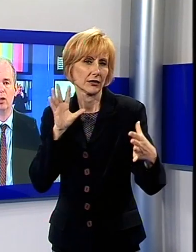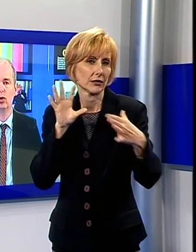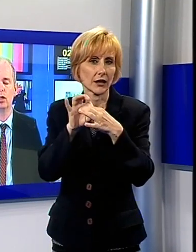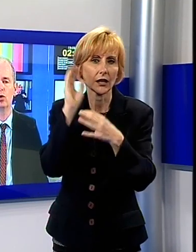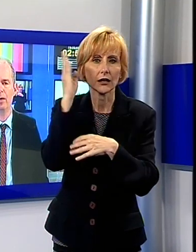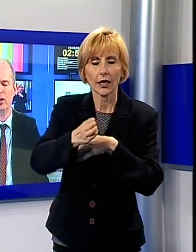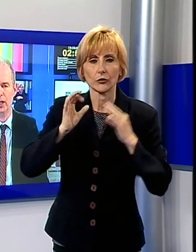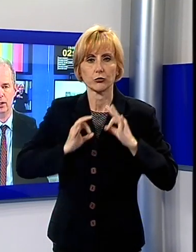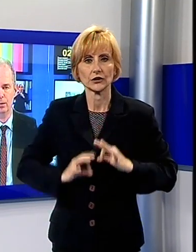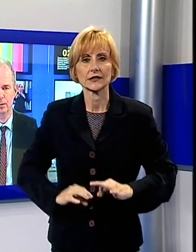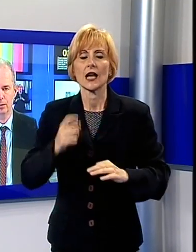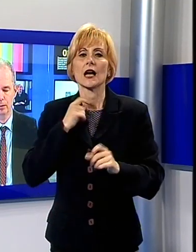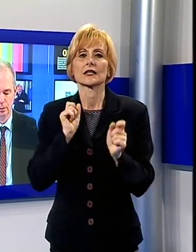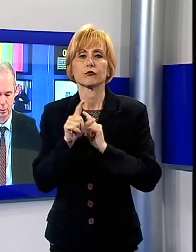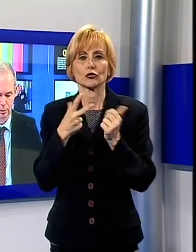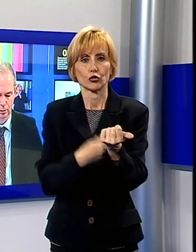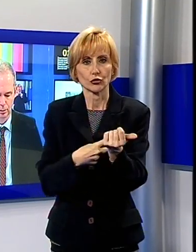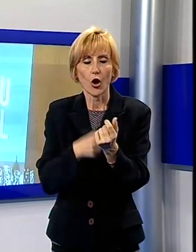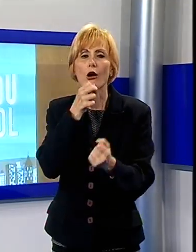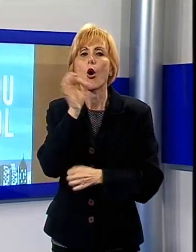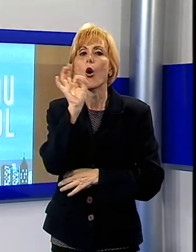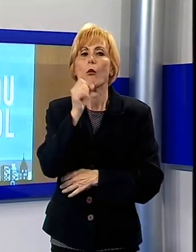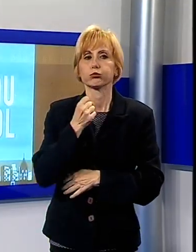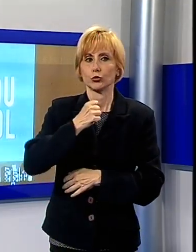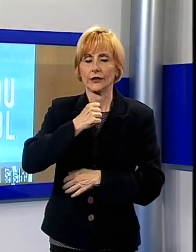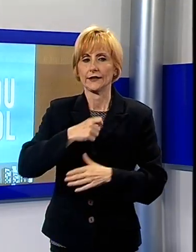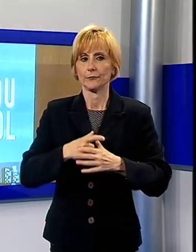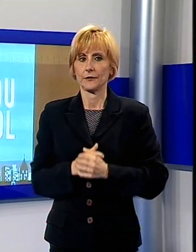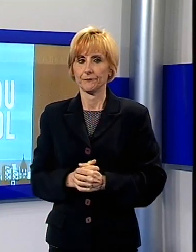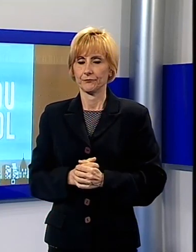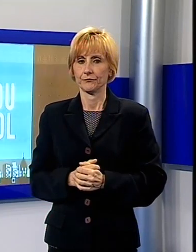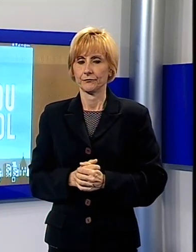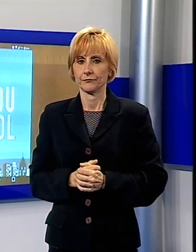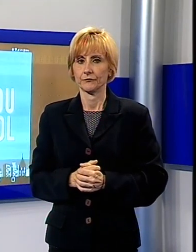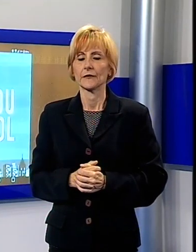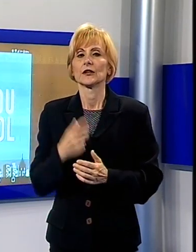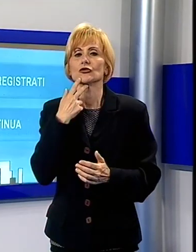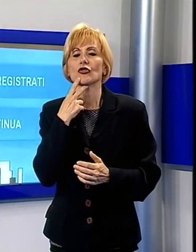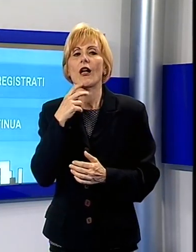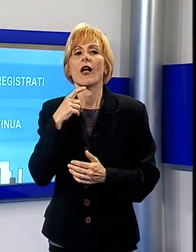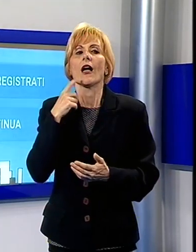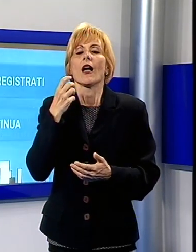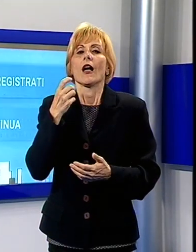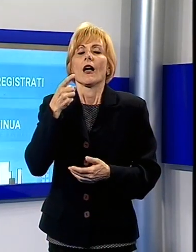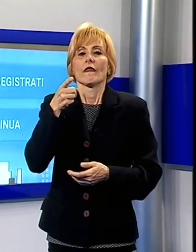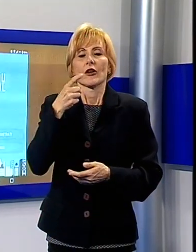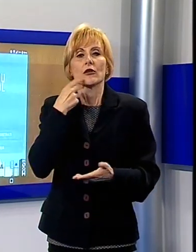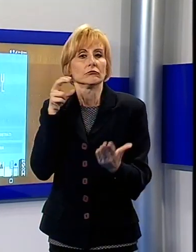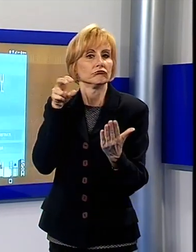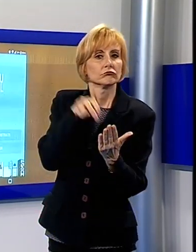di stupefacenti. È attiva e scaricabile da Apple Store e da Play Store UPOL, la nuova